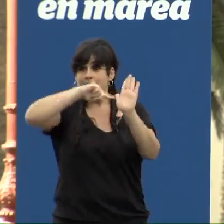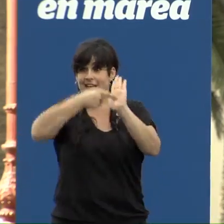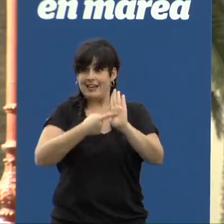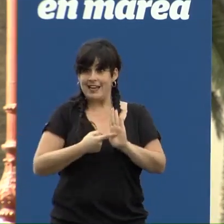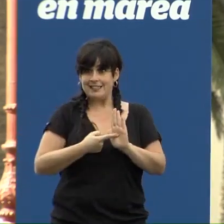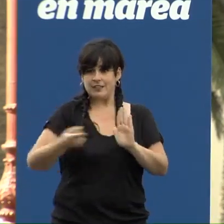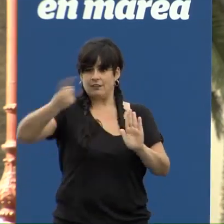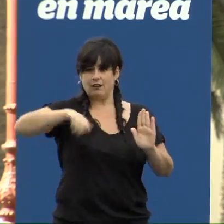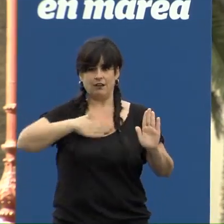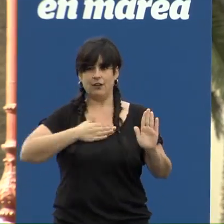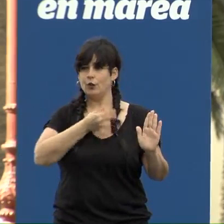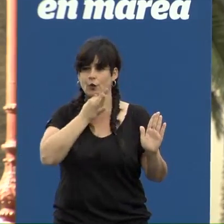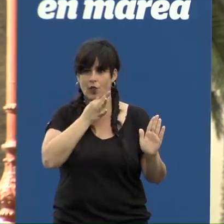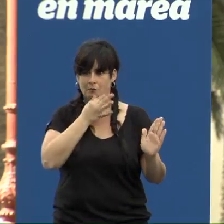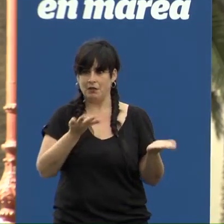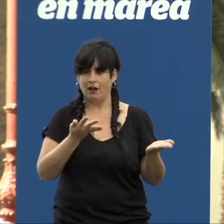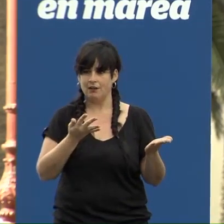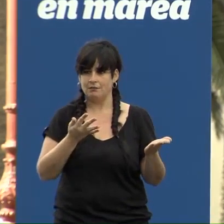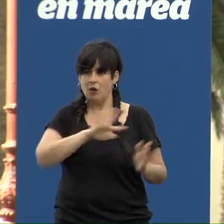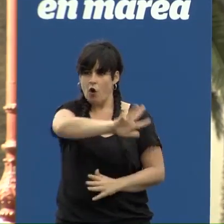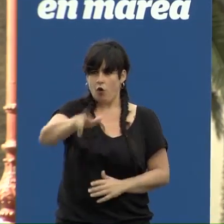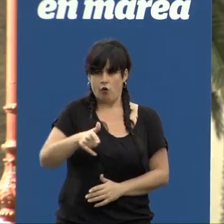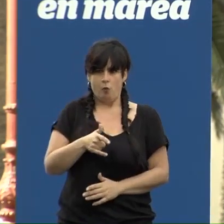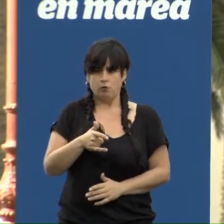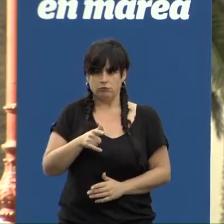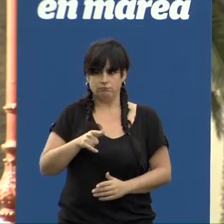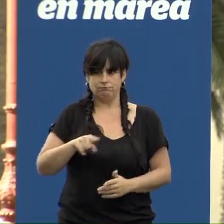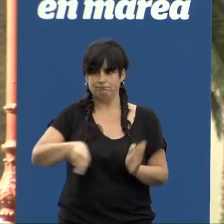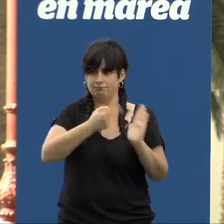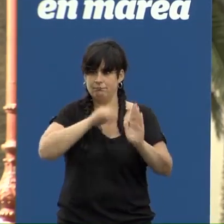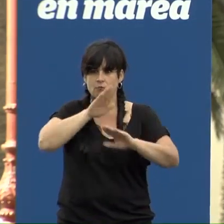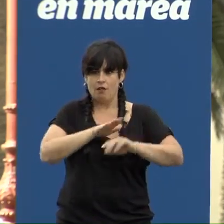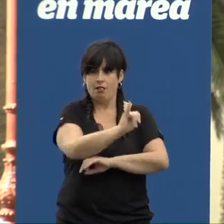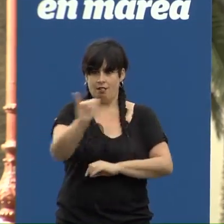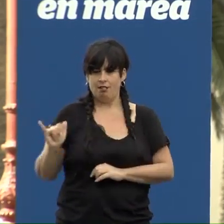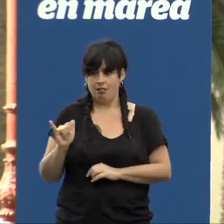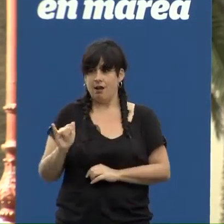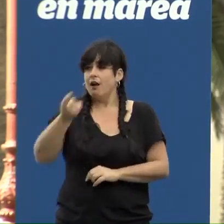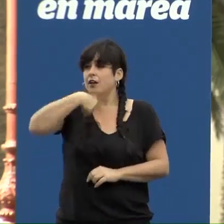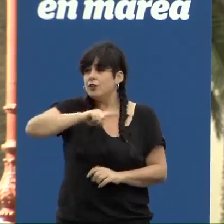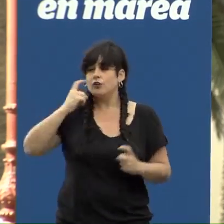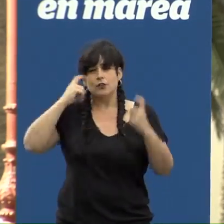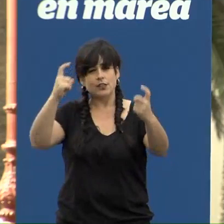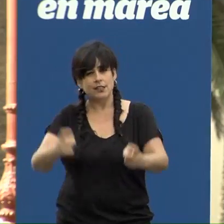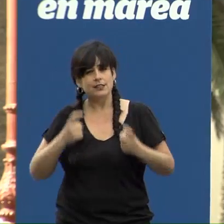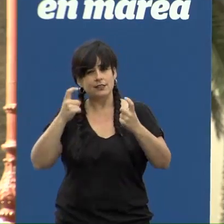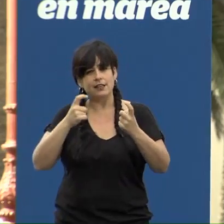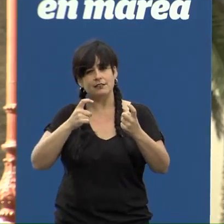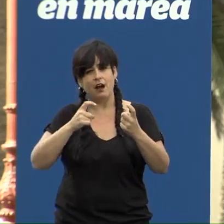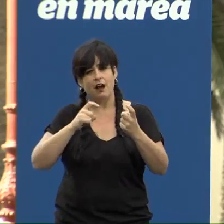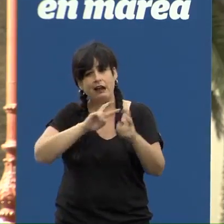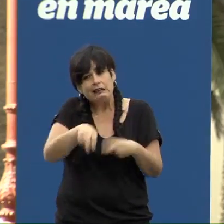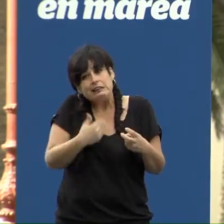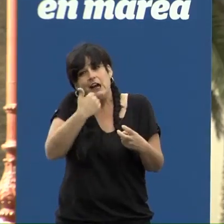Hai roubos legais e hai injusticias moi legais, porque nós non viñemos a remendar nada, sino a mudalo